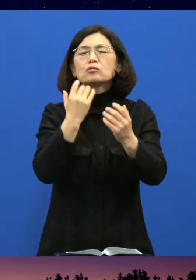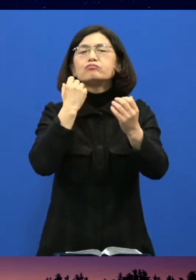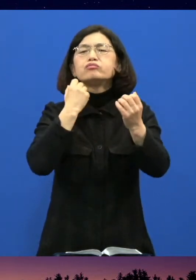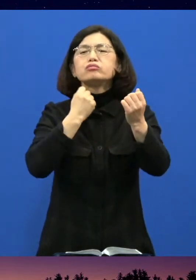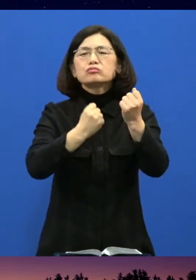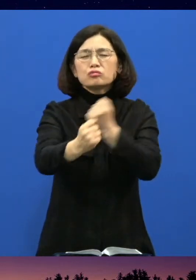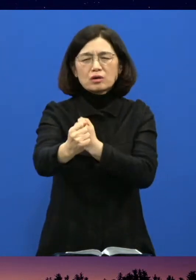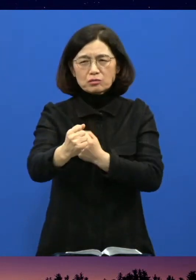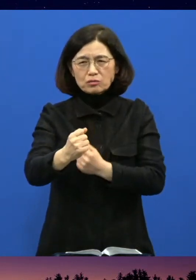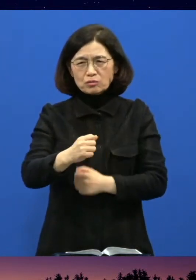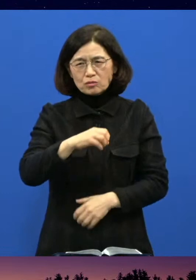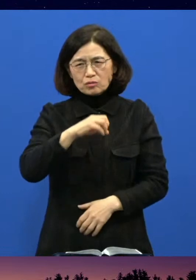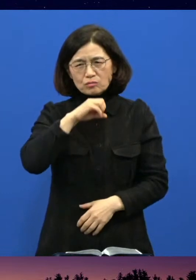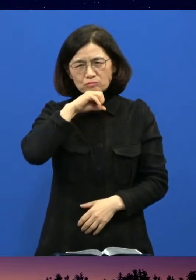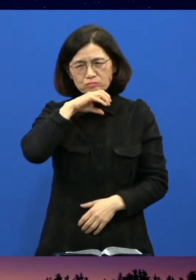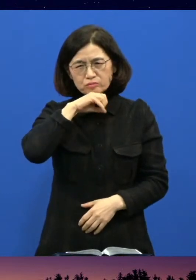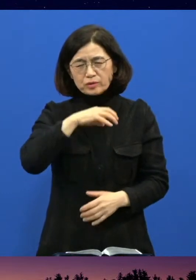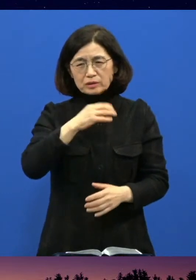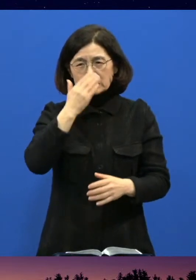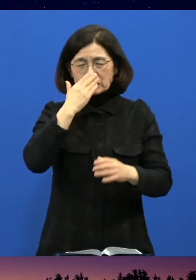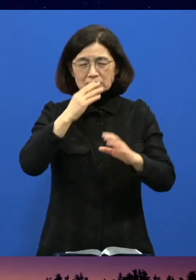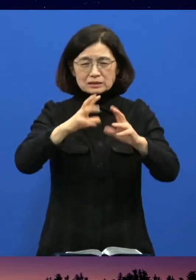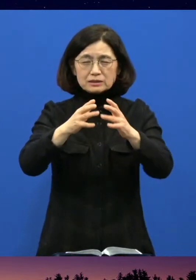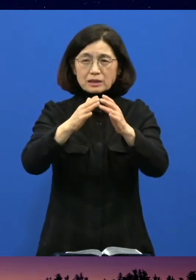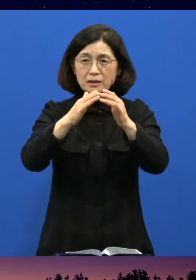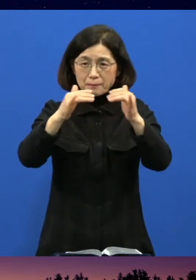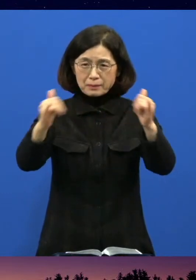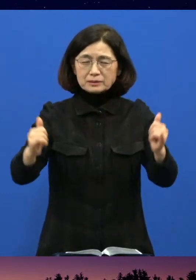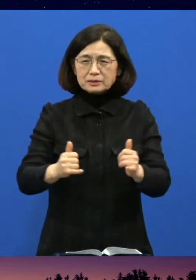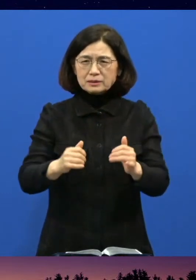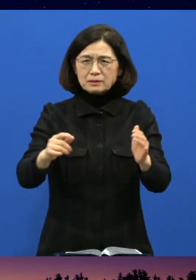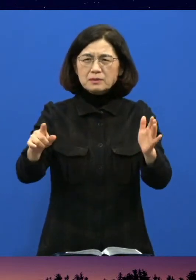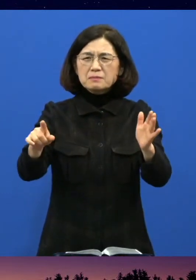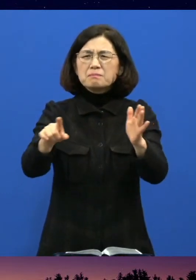거예요. 그 이스라엘 백성도 여전히 미숙한 거예요.